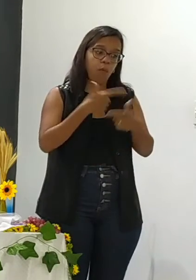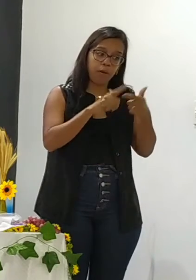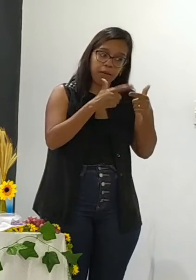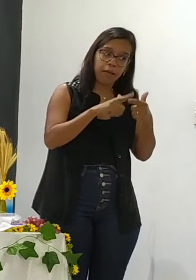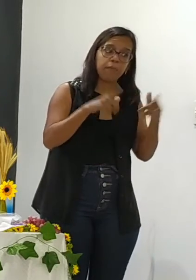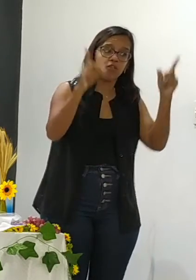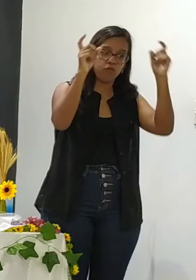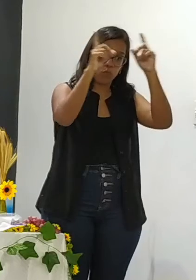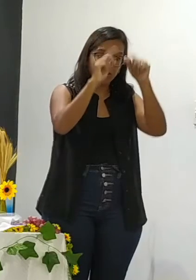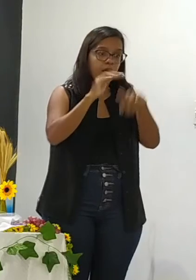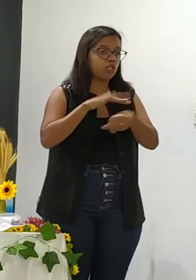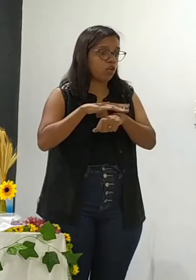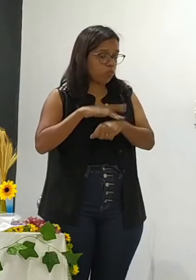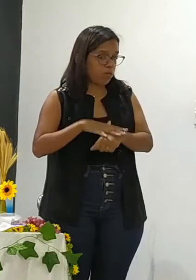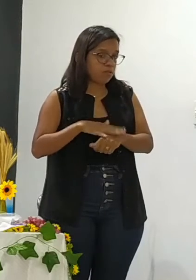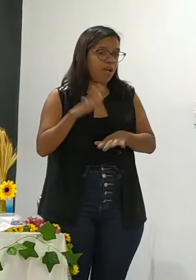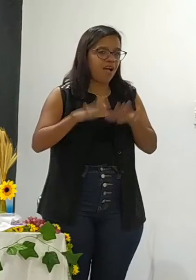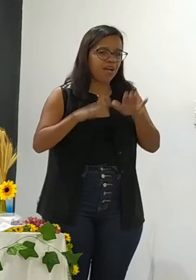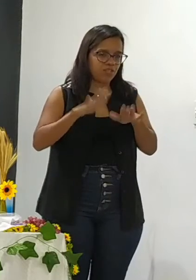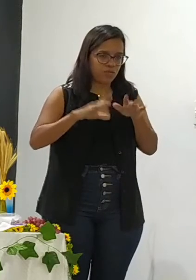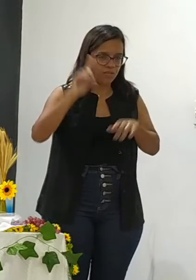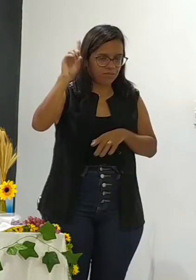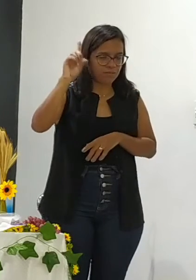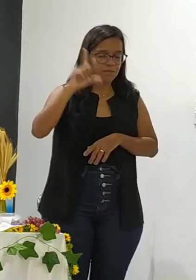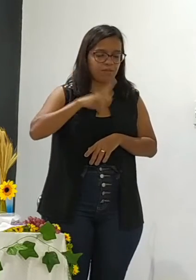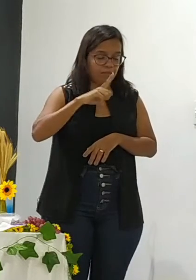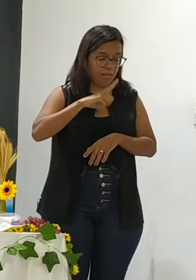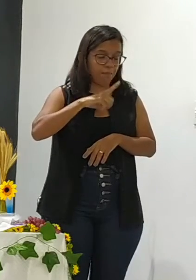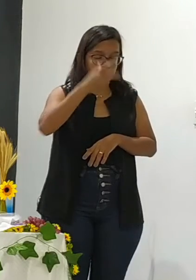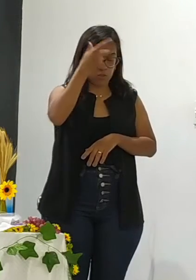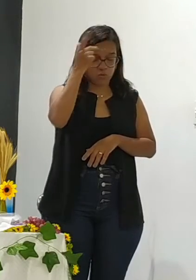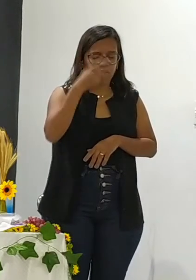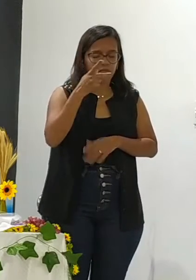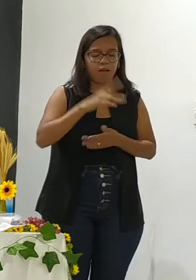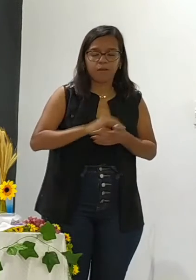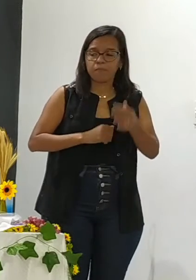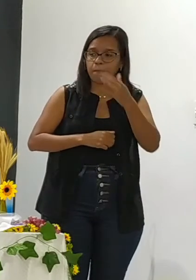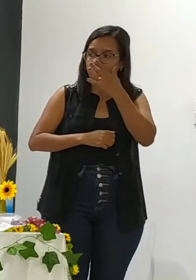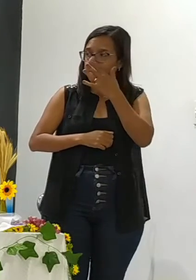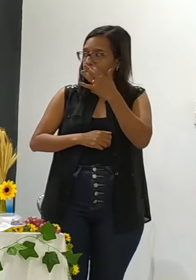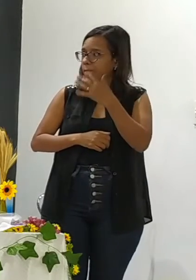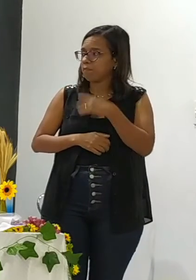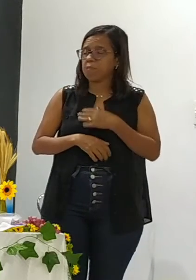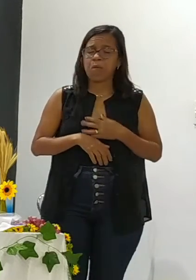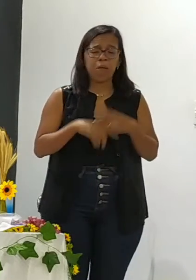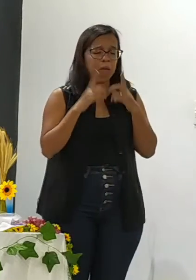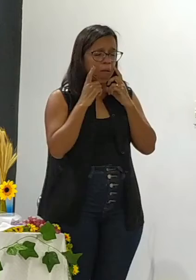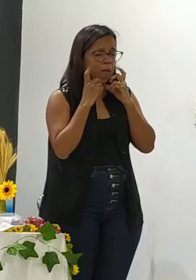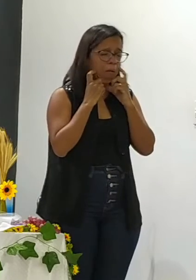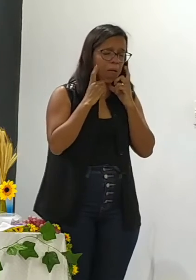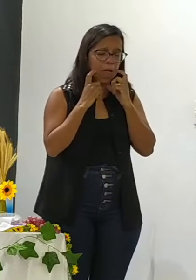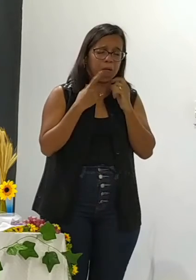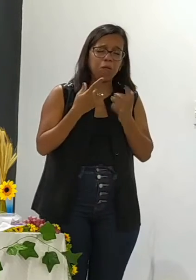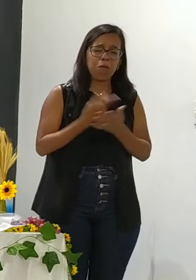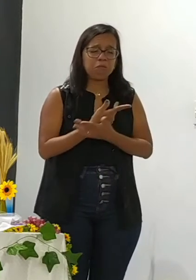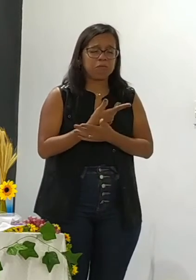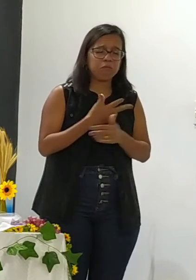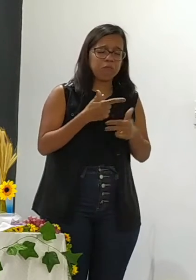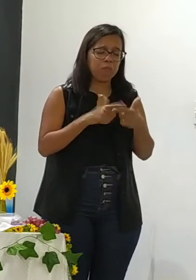vezes tem pessoas que chegam para mim e falam: pastor, eu vi que está acontecendo isso comigo, assim, está